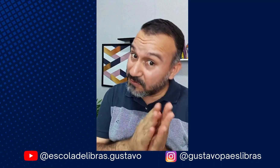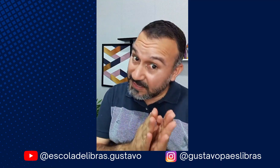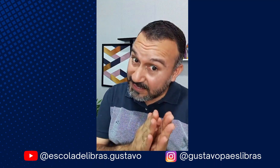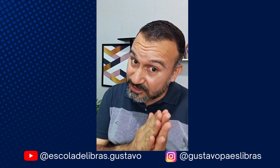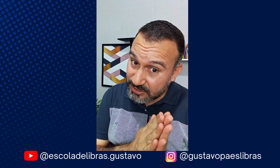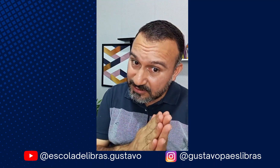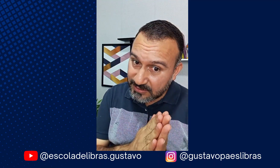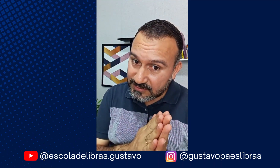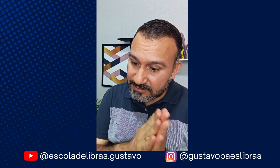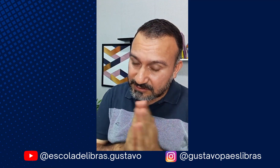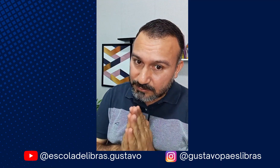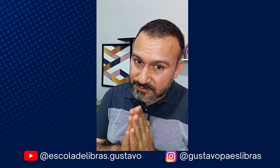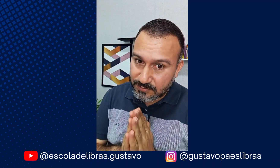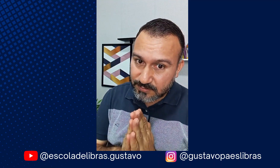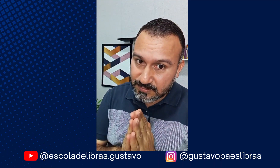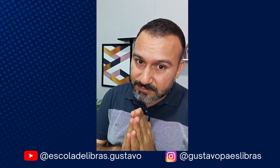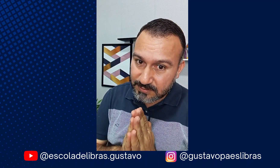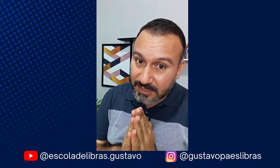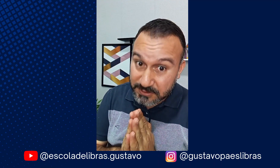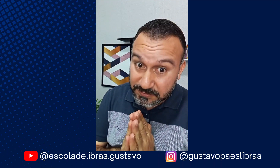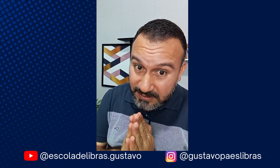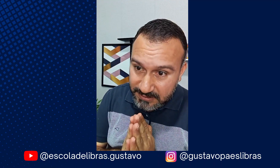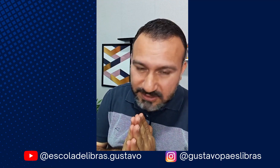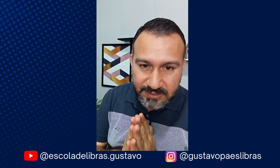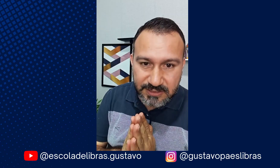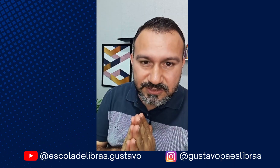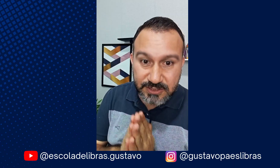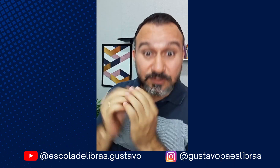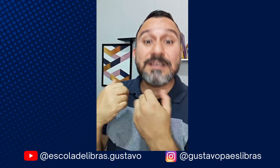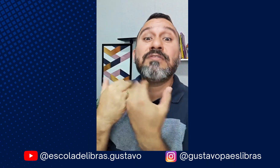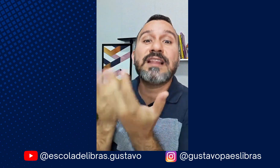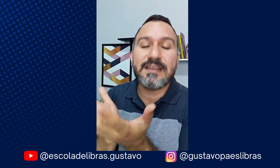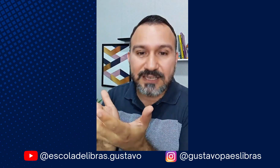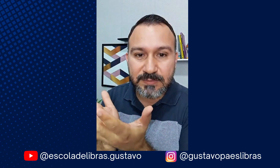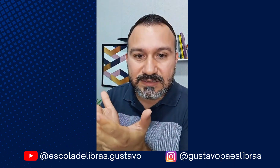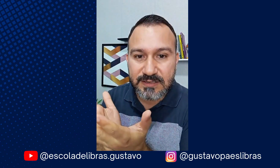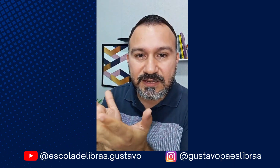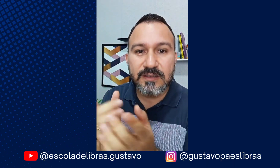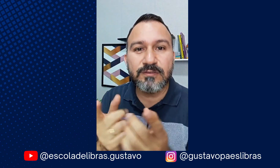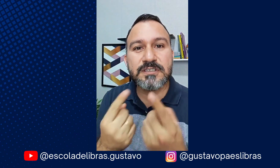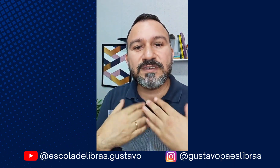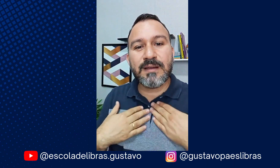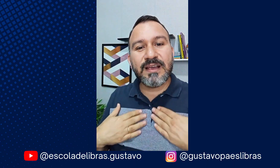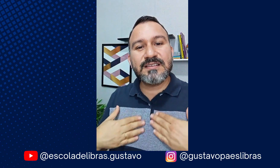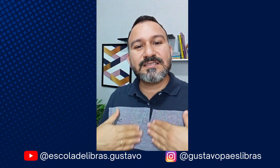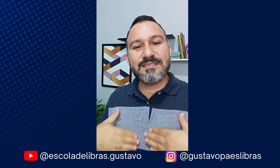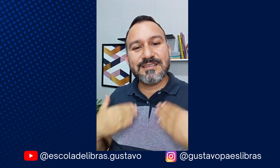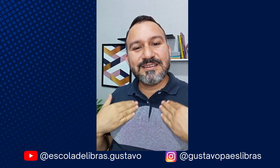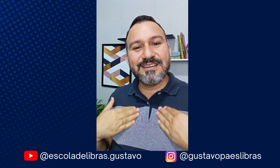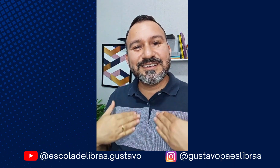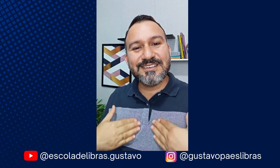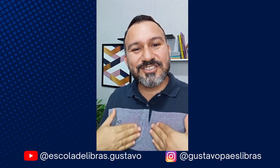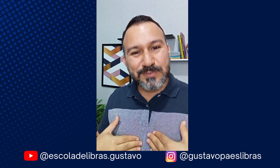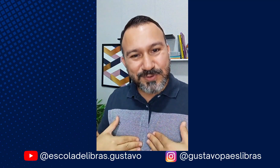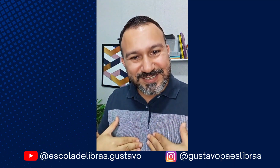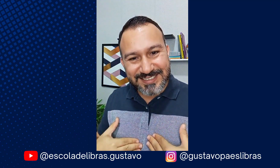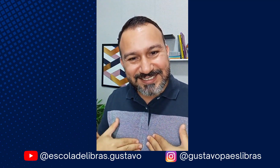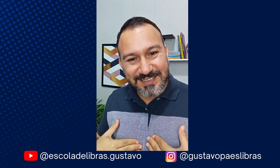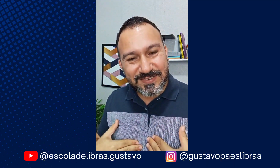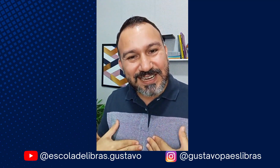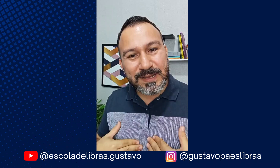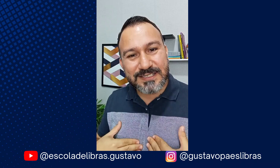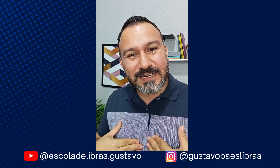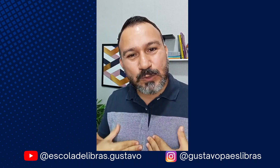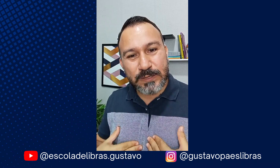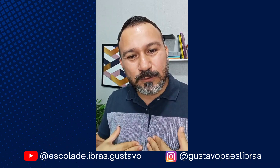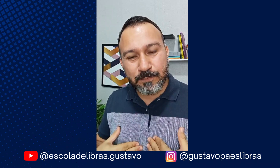é diferente da tradução, que é diferente de você falar em Libras, você fica mais de boa, você